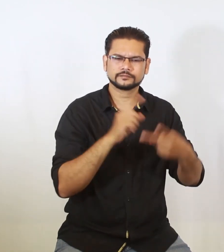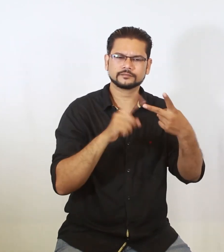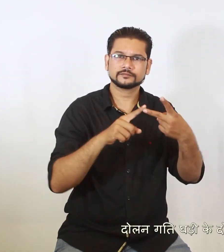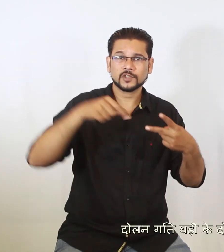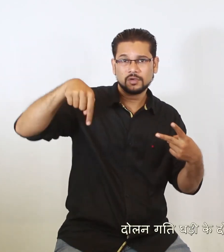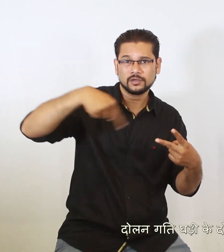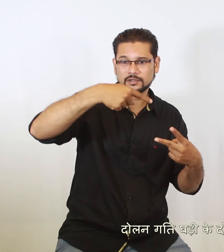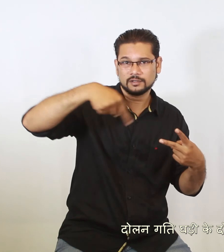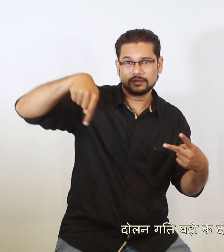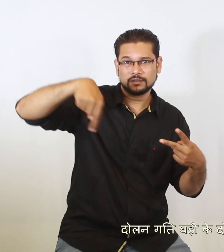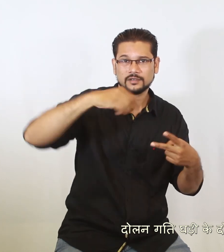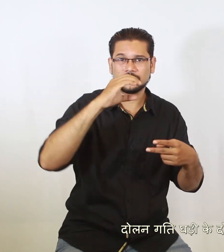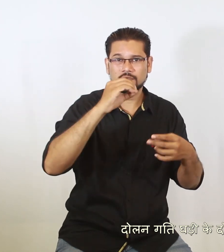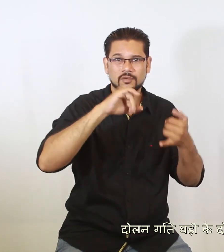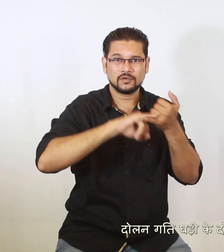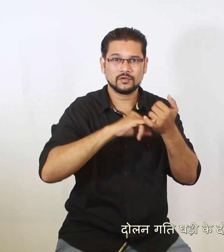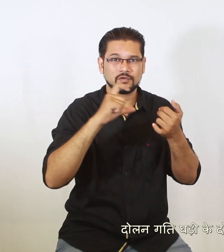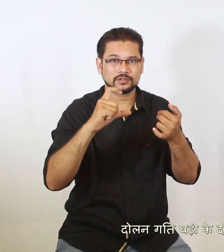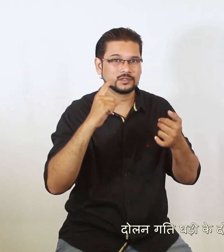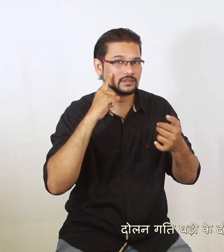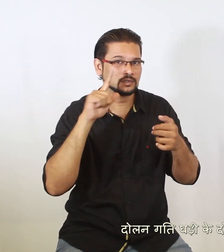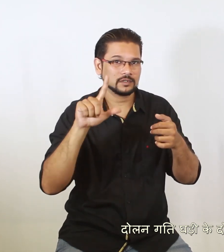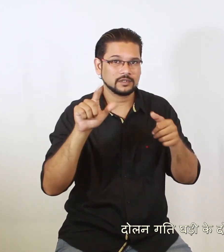दोलन गती घडी के दोलक अथ्वा